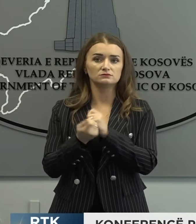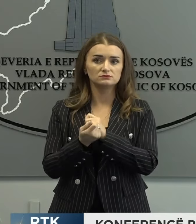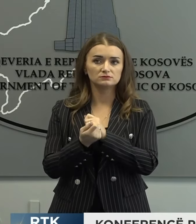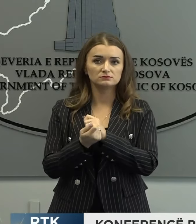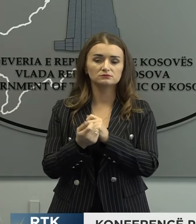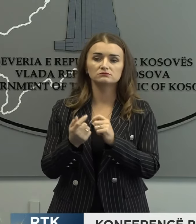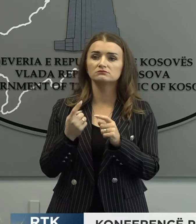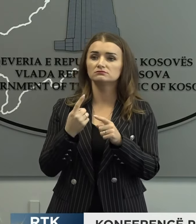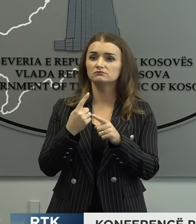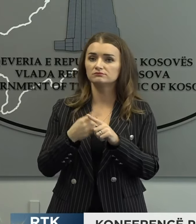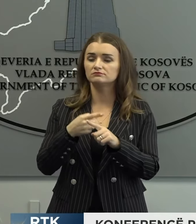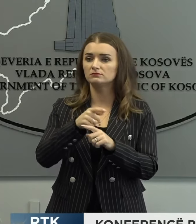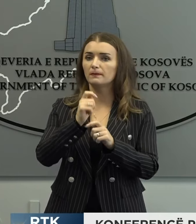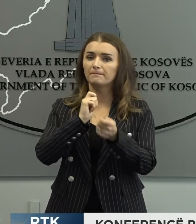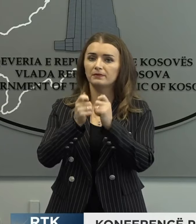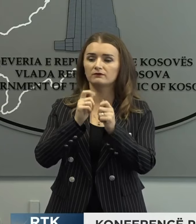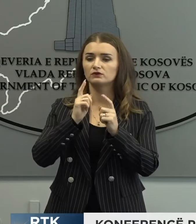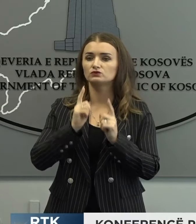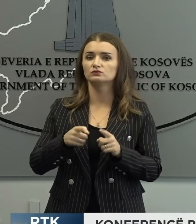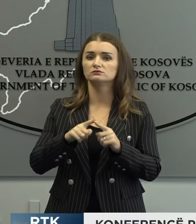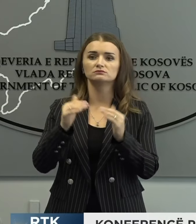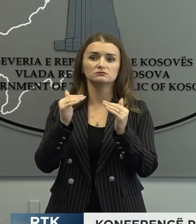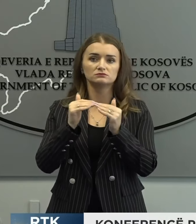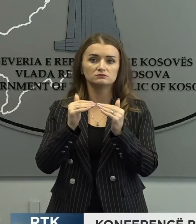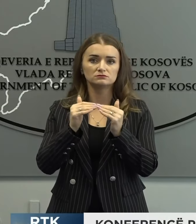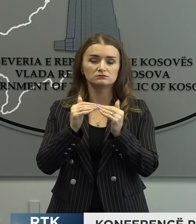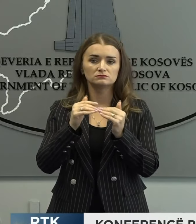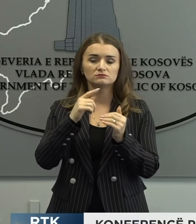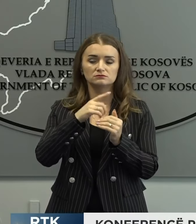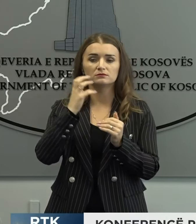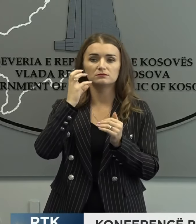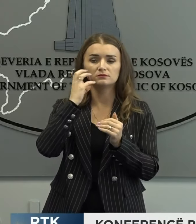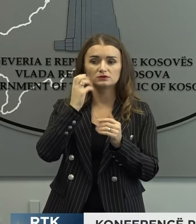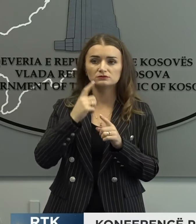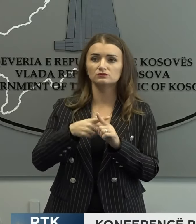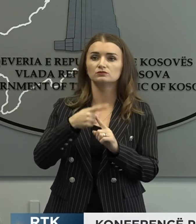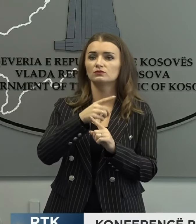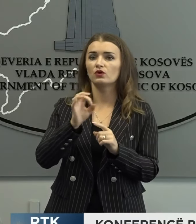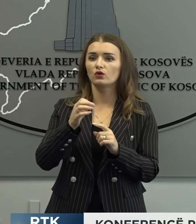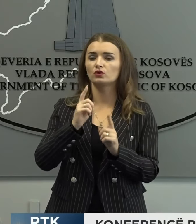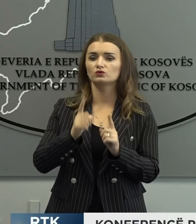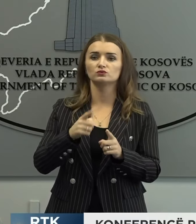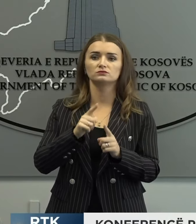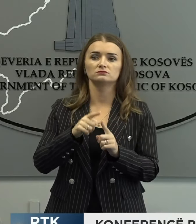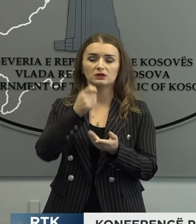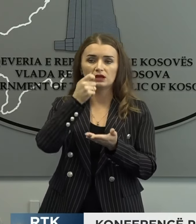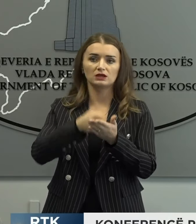të bindin palët që marrveshja e Brukselit a dhe Ajore duhet të zbatohen në tërsi.